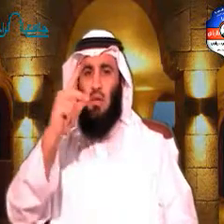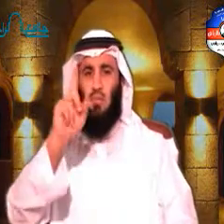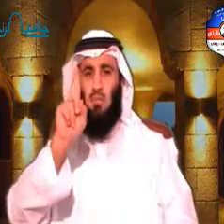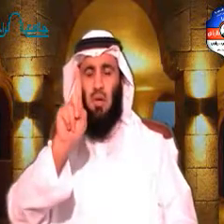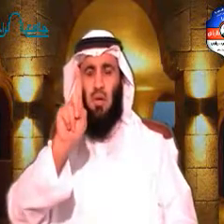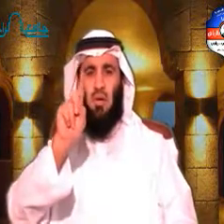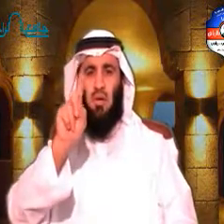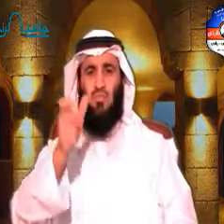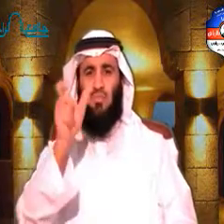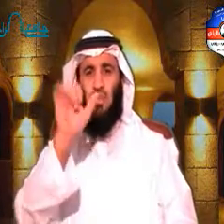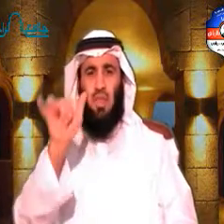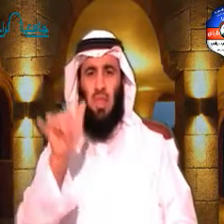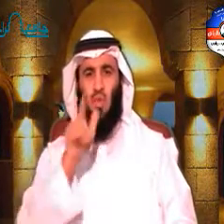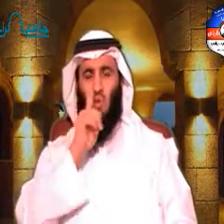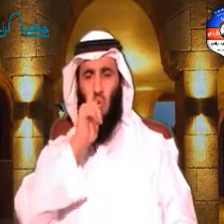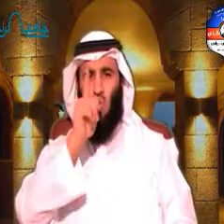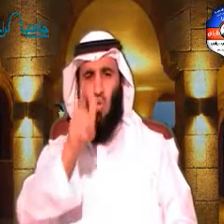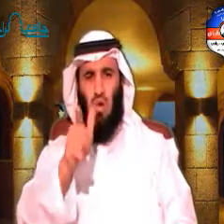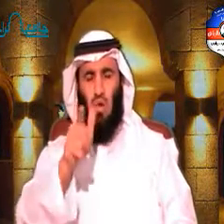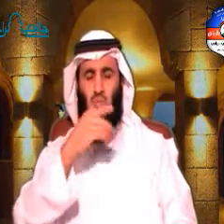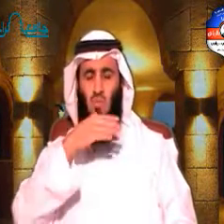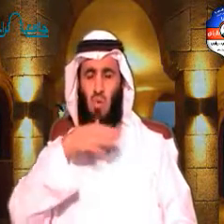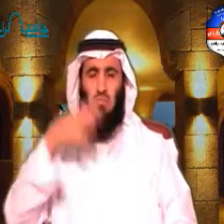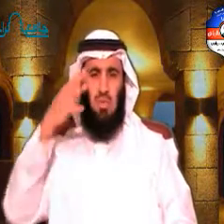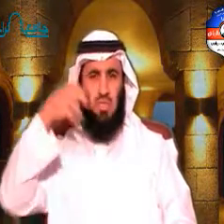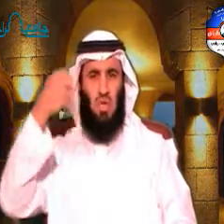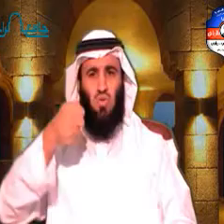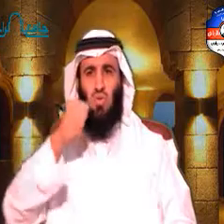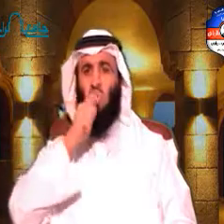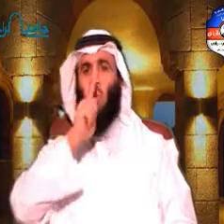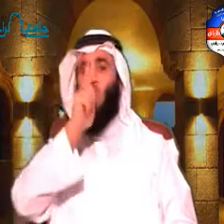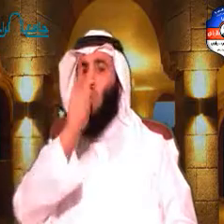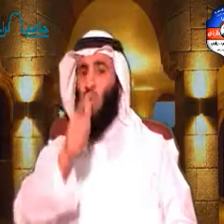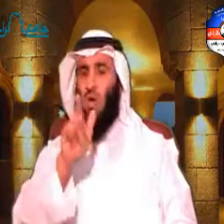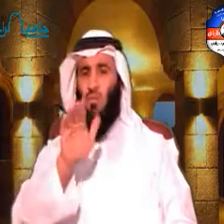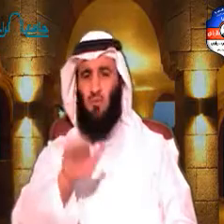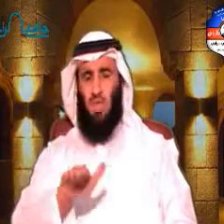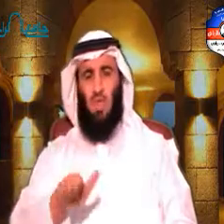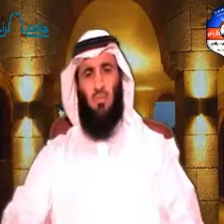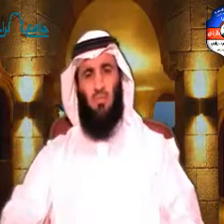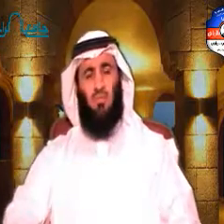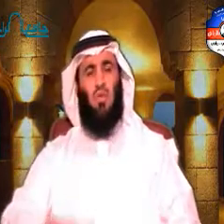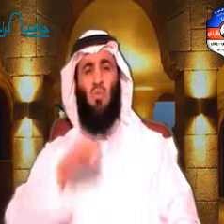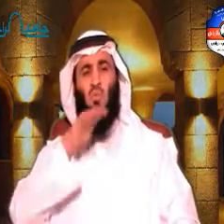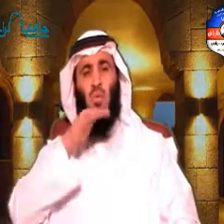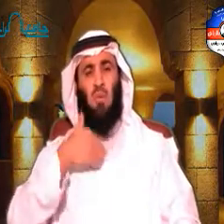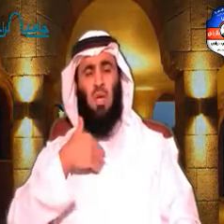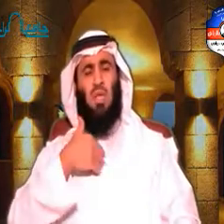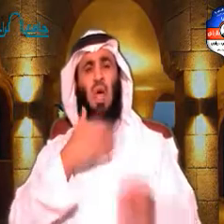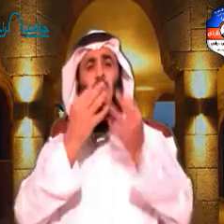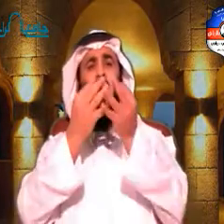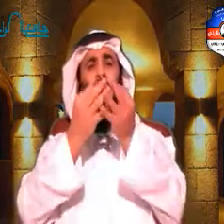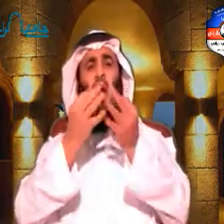صحيح أنه صلى الله عليه وسلم قال: ما شيئا يقربكم إلى